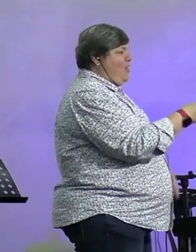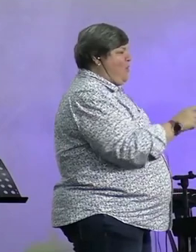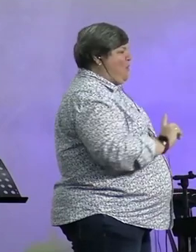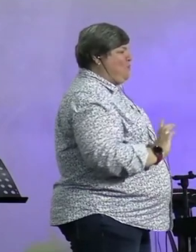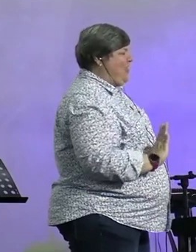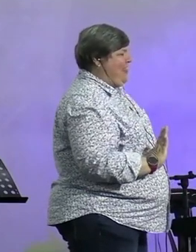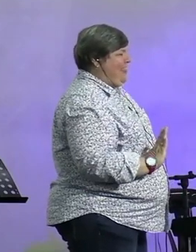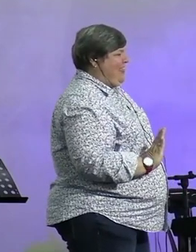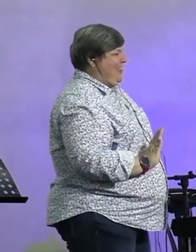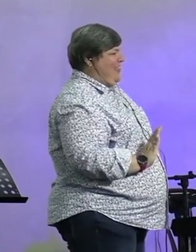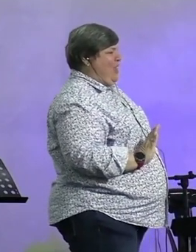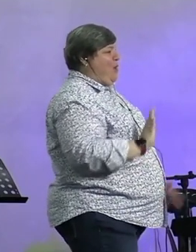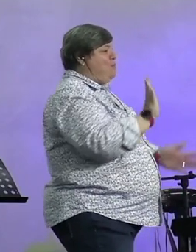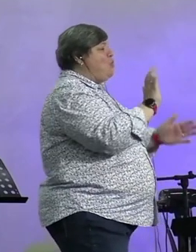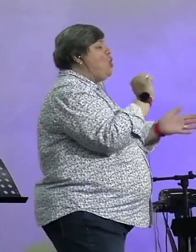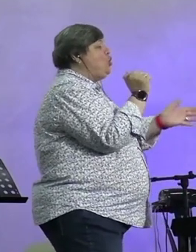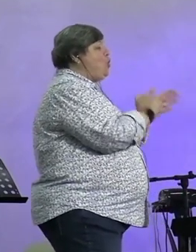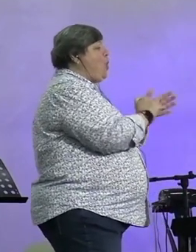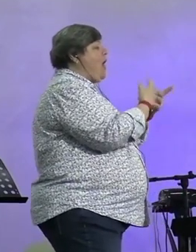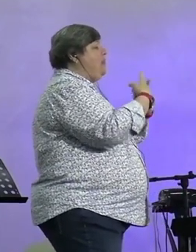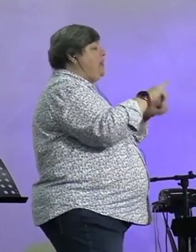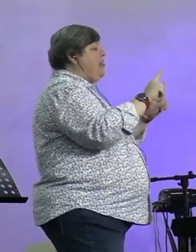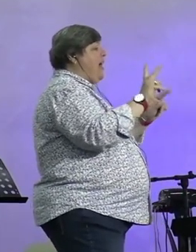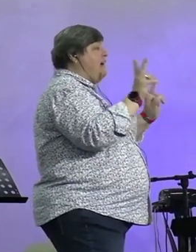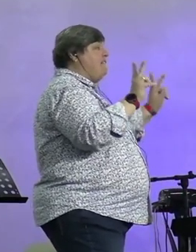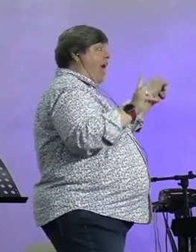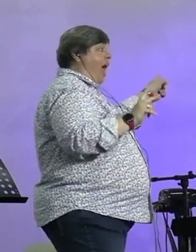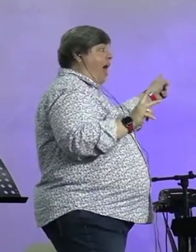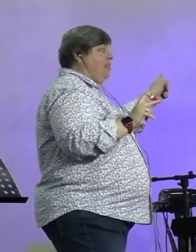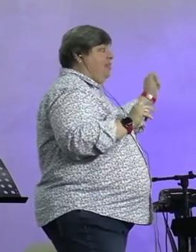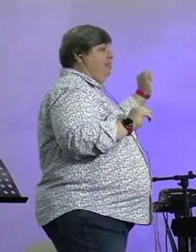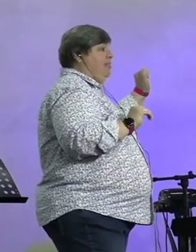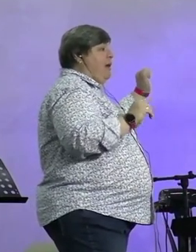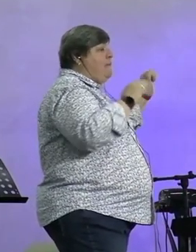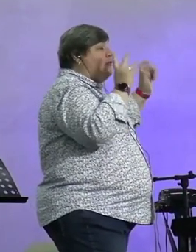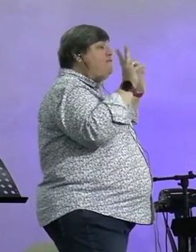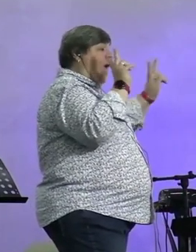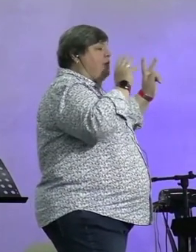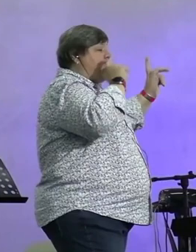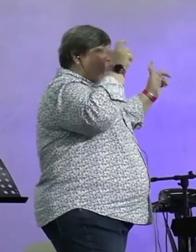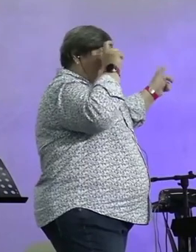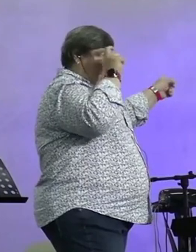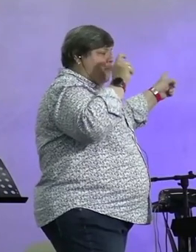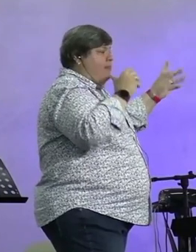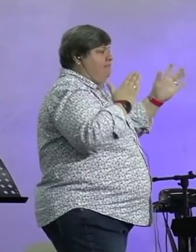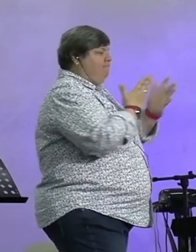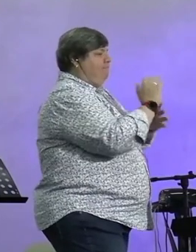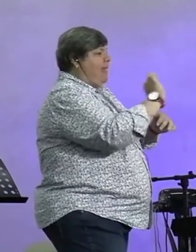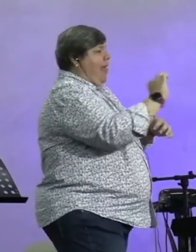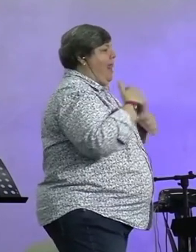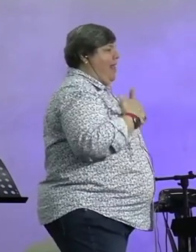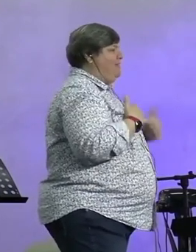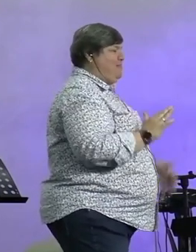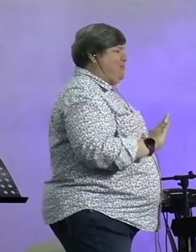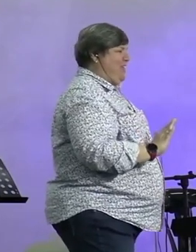waar, nê? Moenie toelaat dat die vyand inseggenskap hê op hoe jy optree en hoe jy lewe nie.